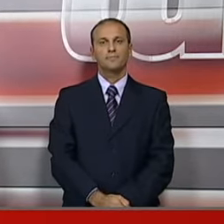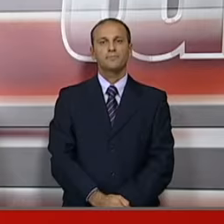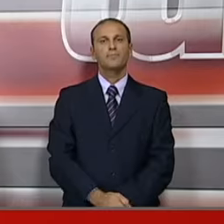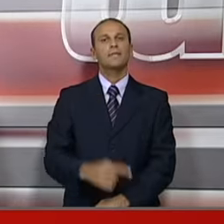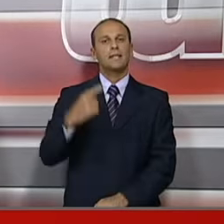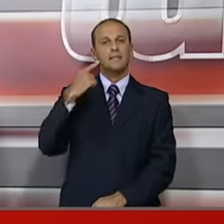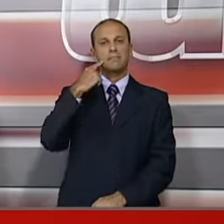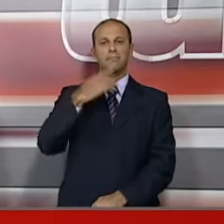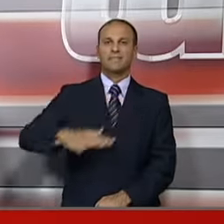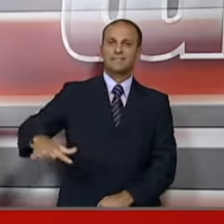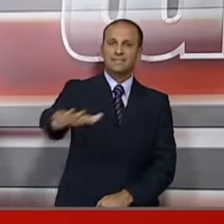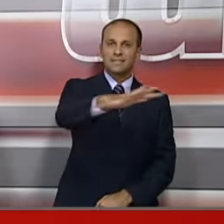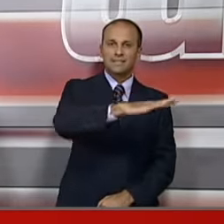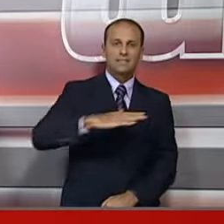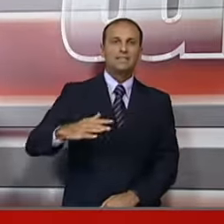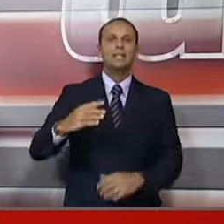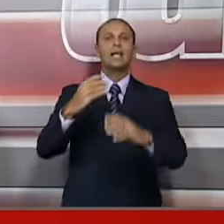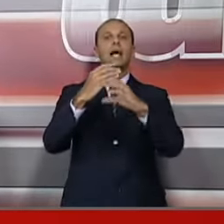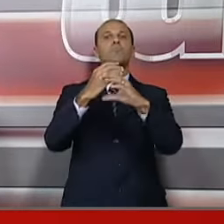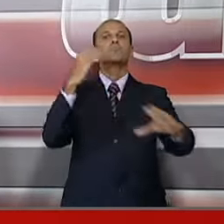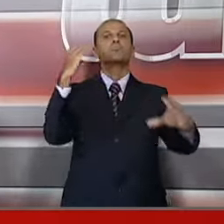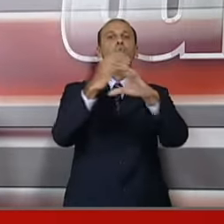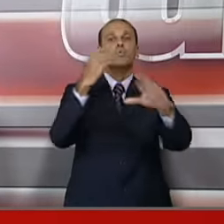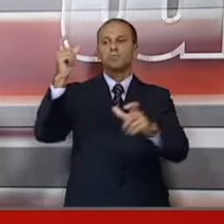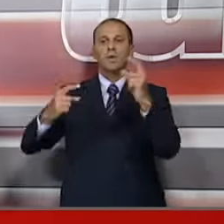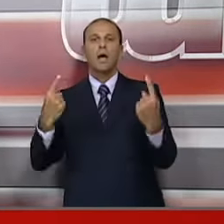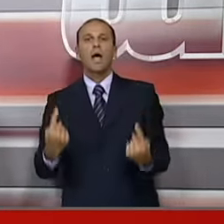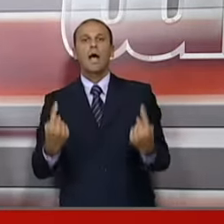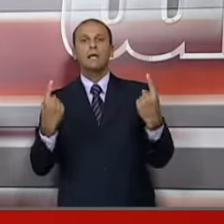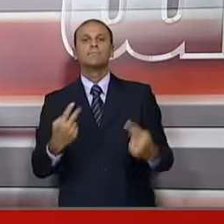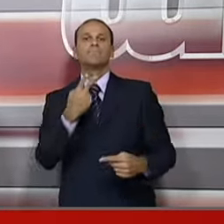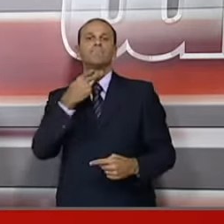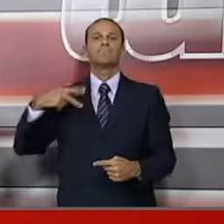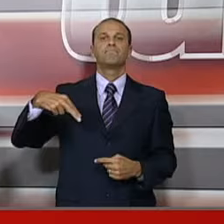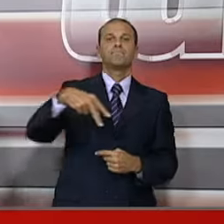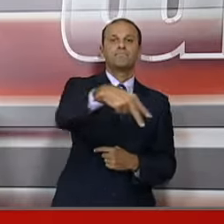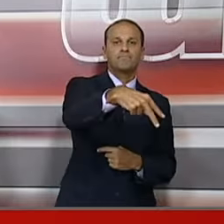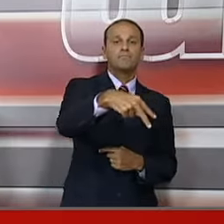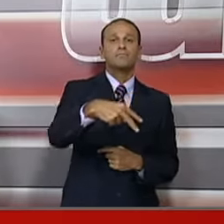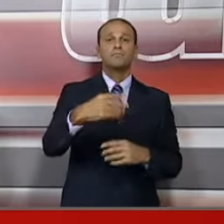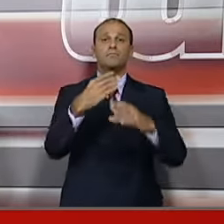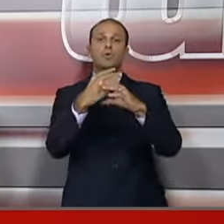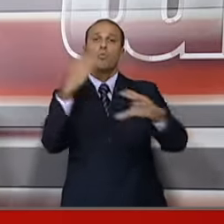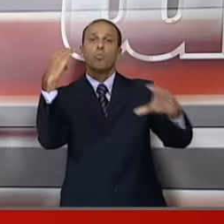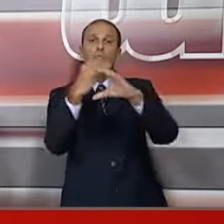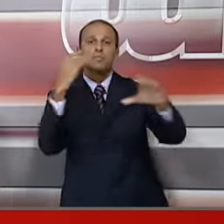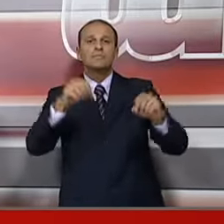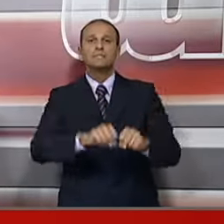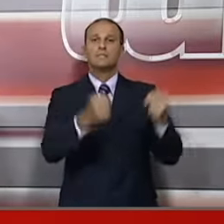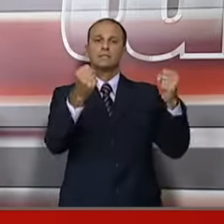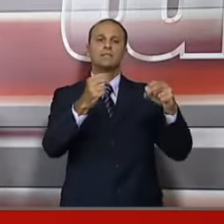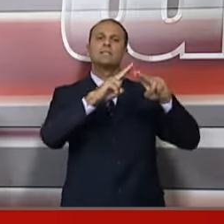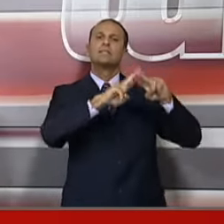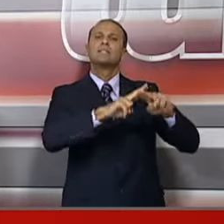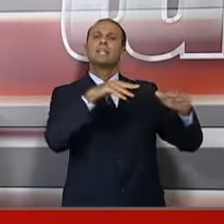servizio di trasporto pubblico a piedi gli autobus sono guasti e fermi